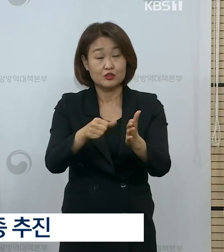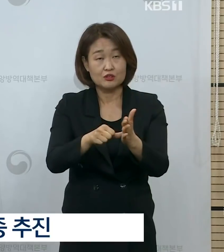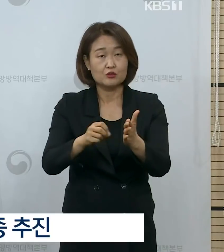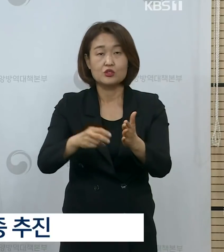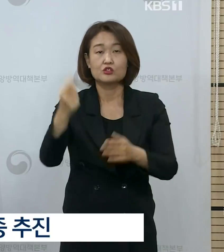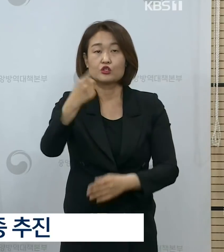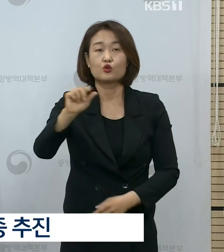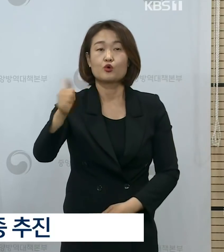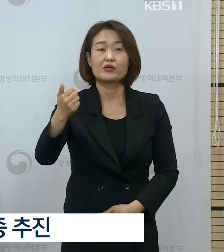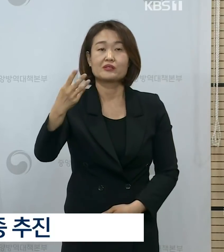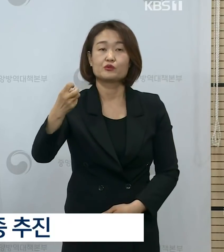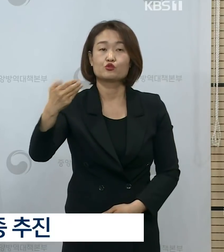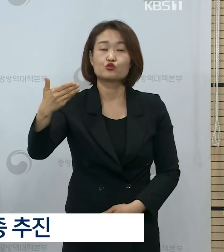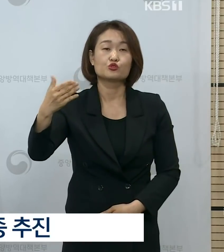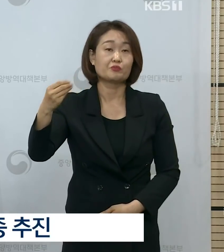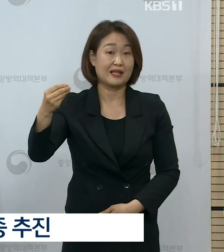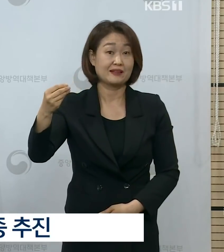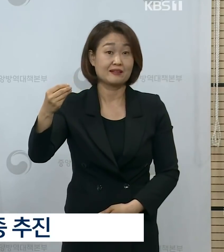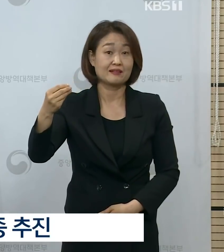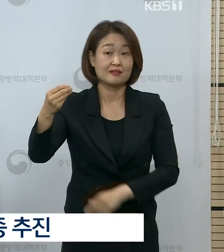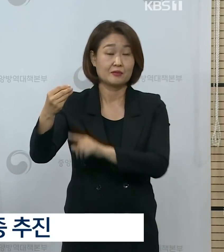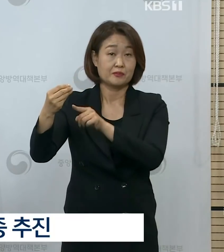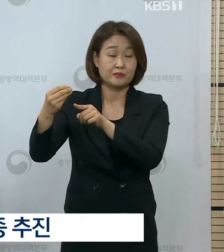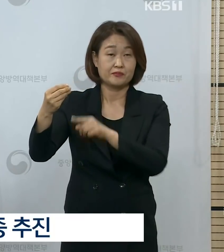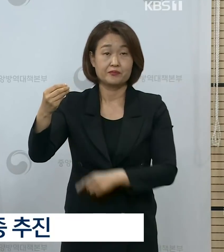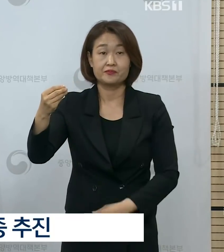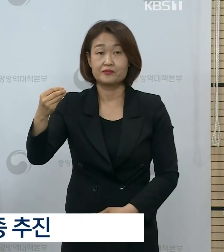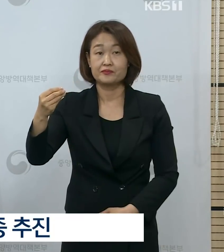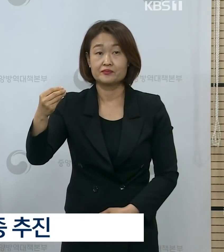최소한 1,539만 회분에 대해서는